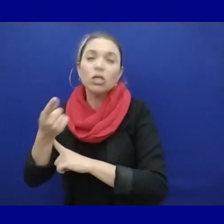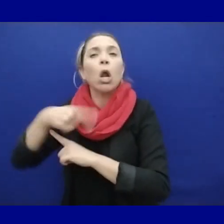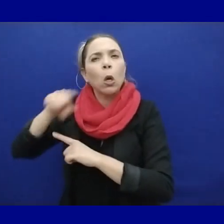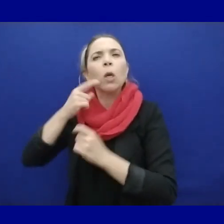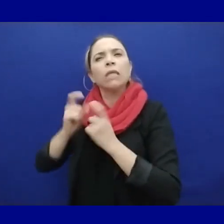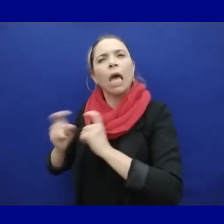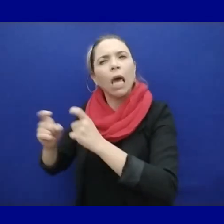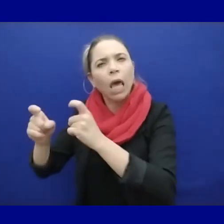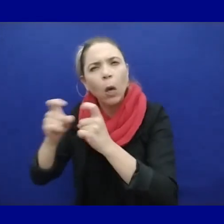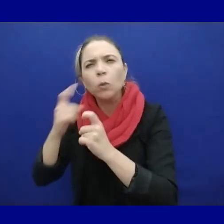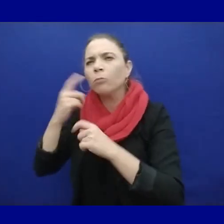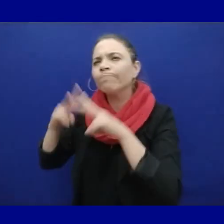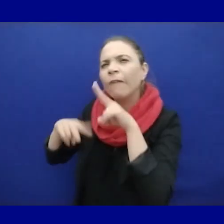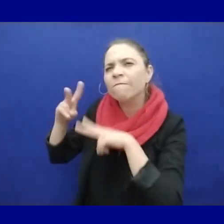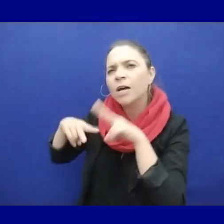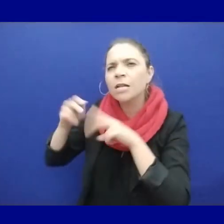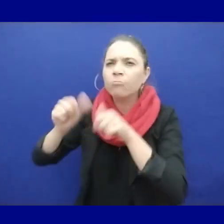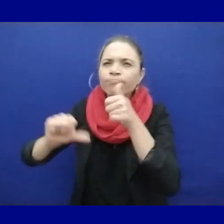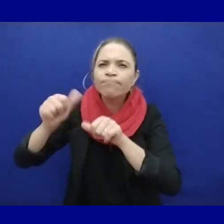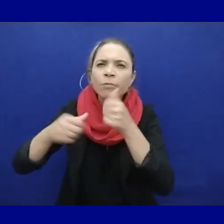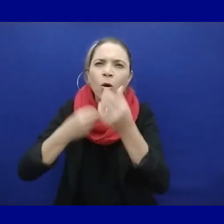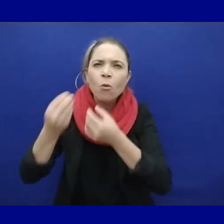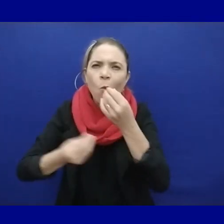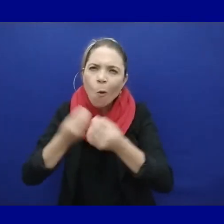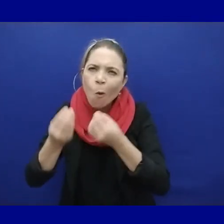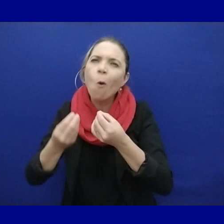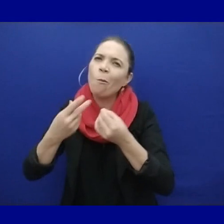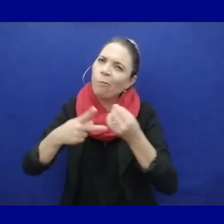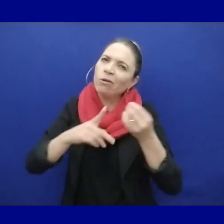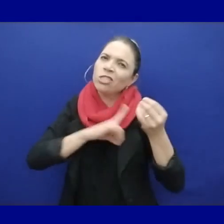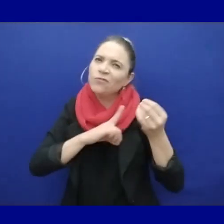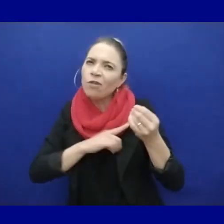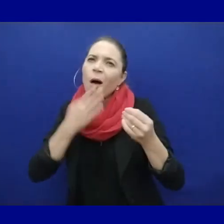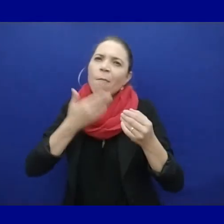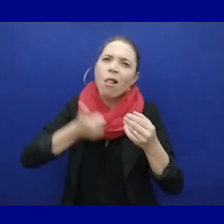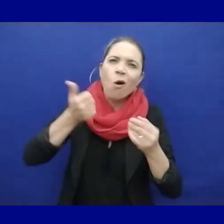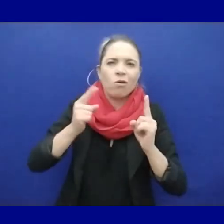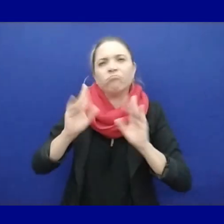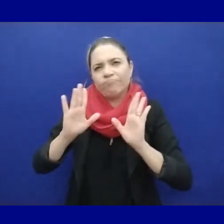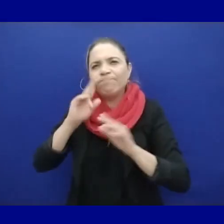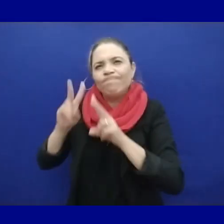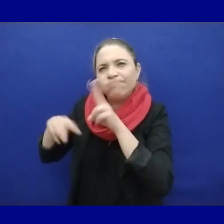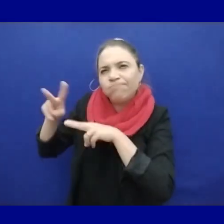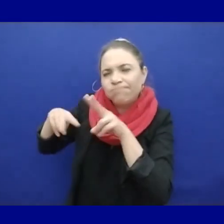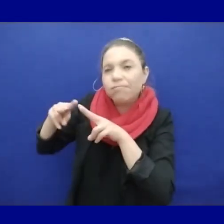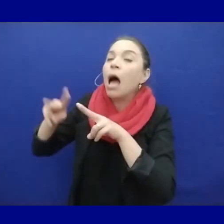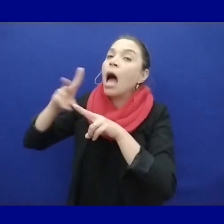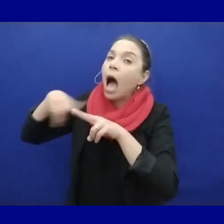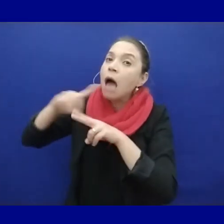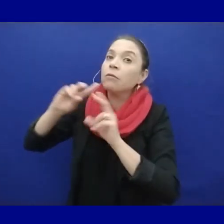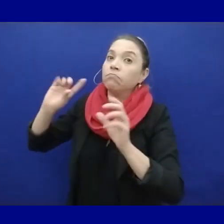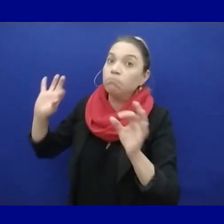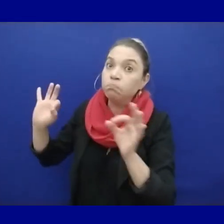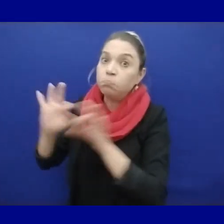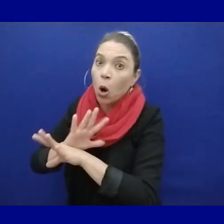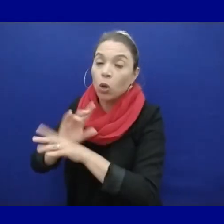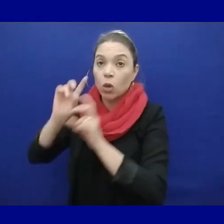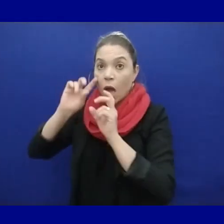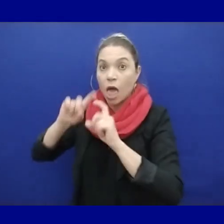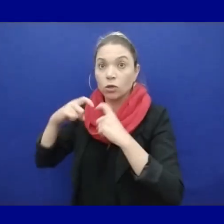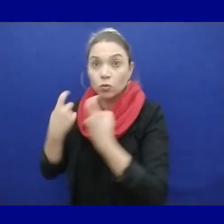nova reunião avaliativa do cenário local e estadual, quando informaremos aos membros e demais